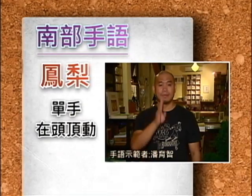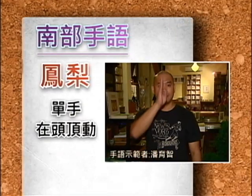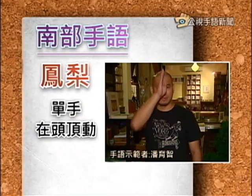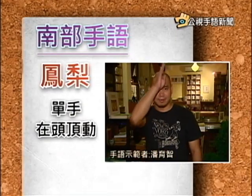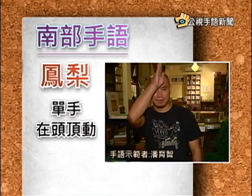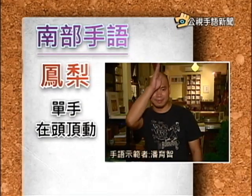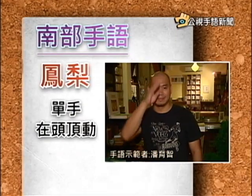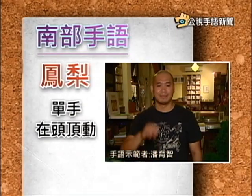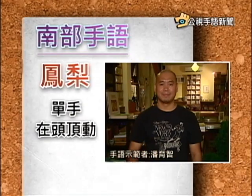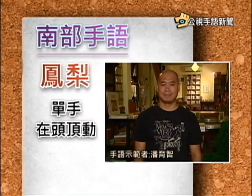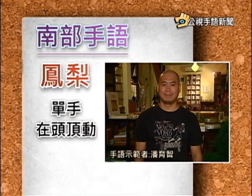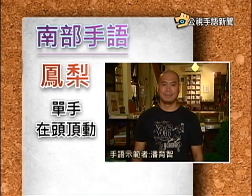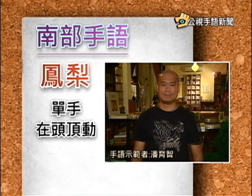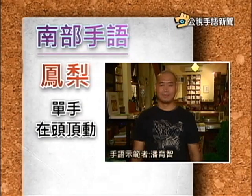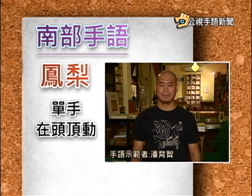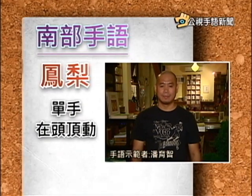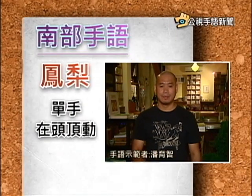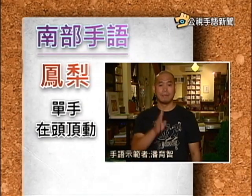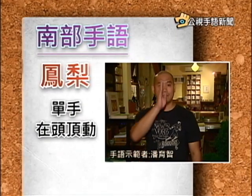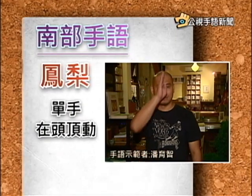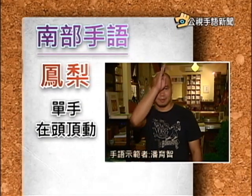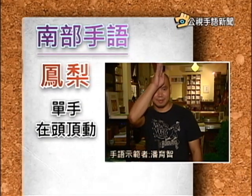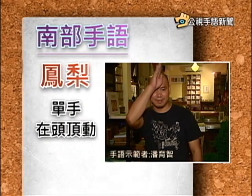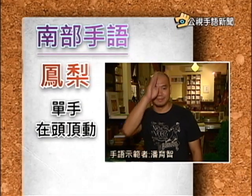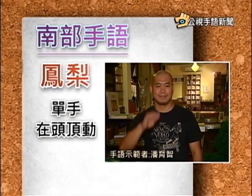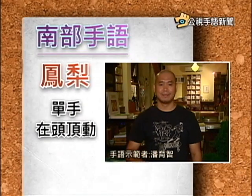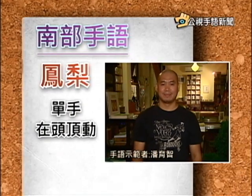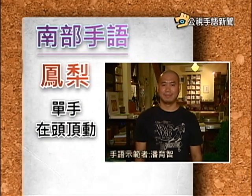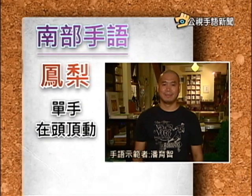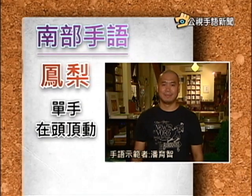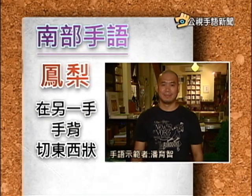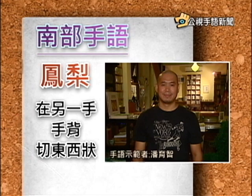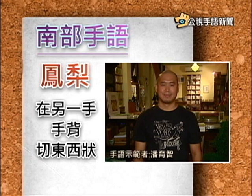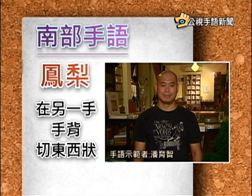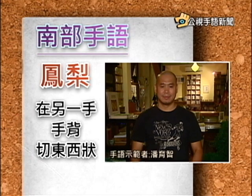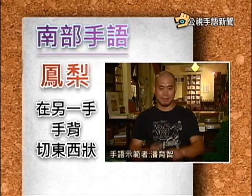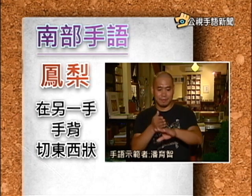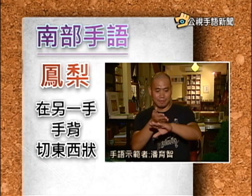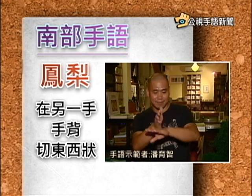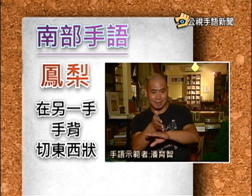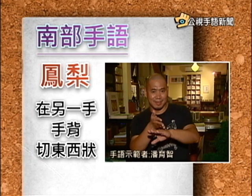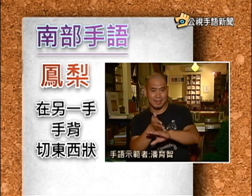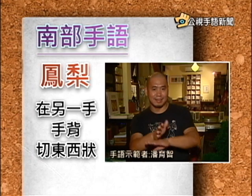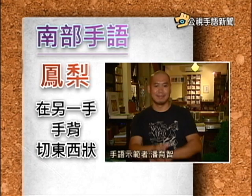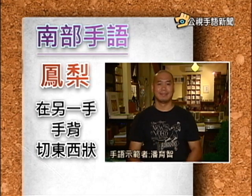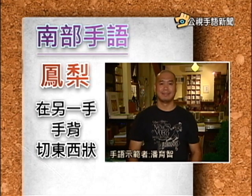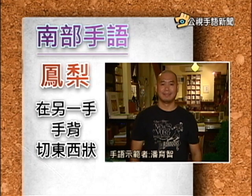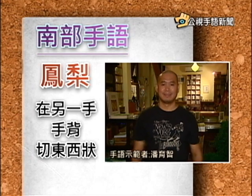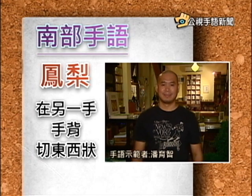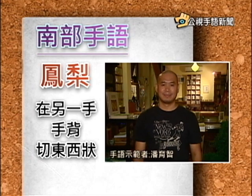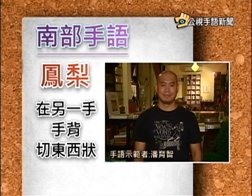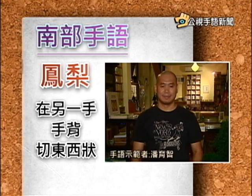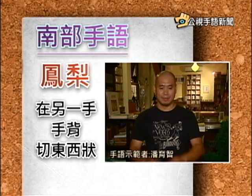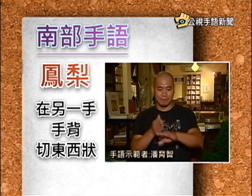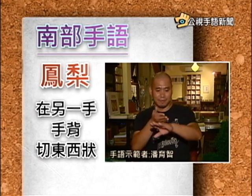南部手语凤梨是手在头上动，或者是笔在手背上切东西的样